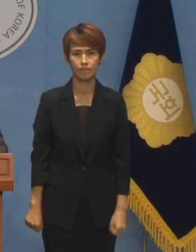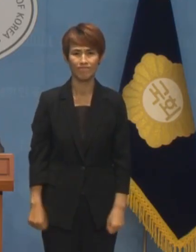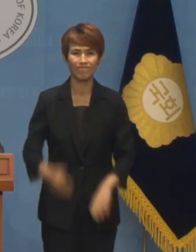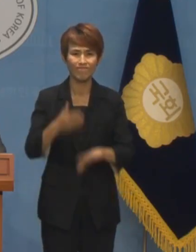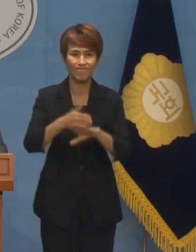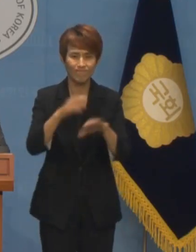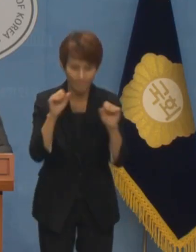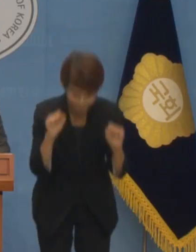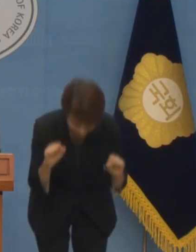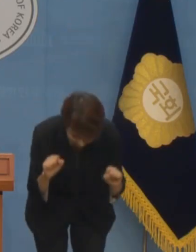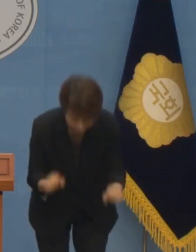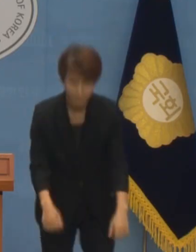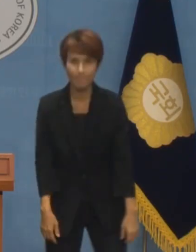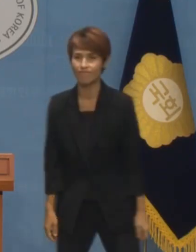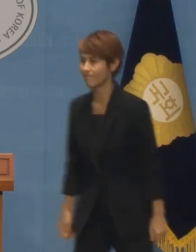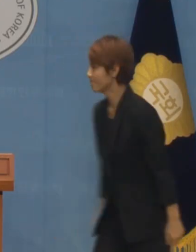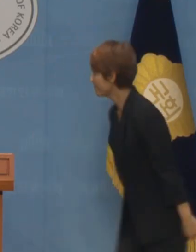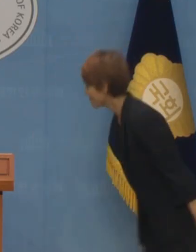감사합니다.